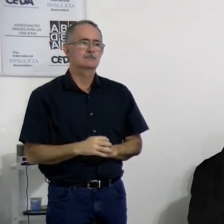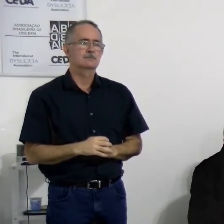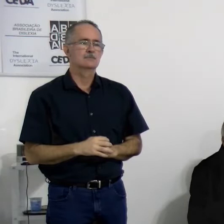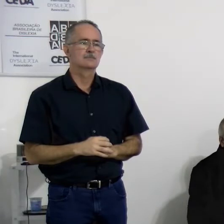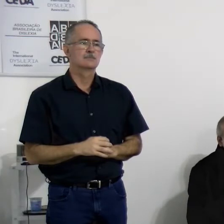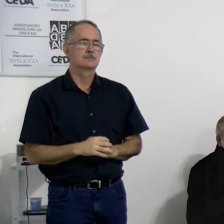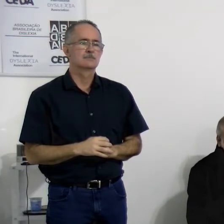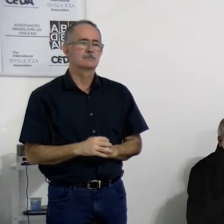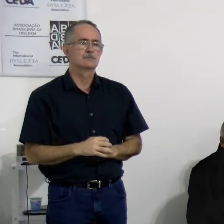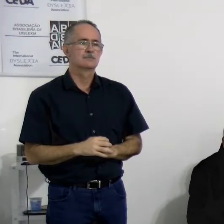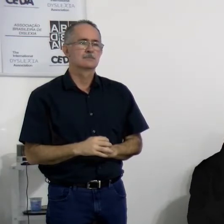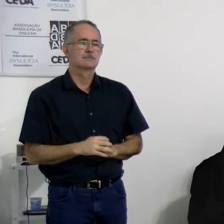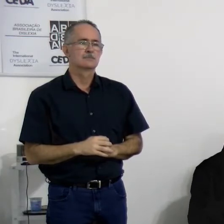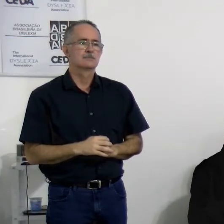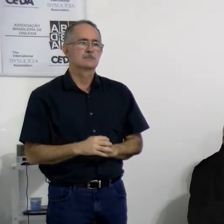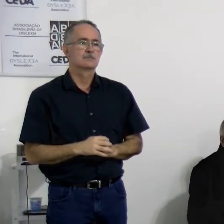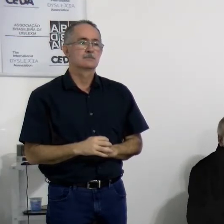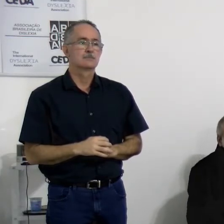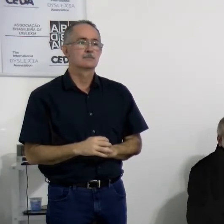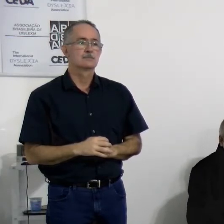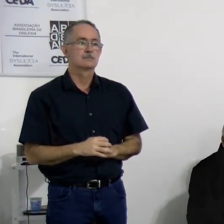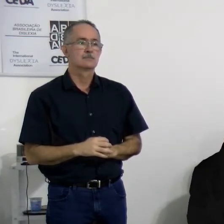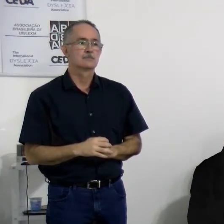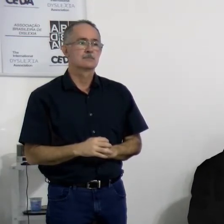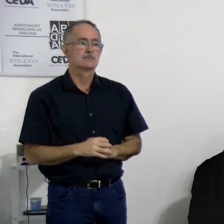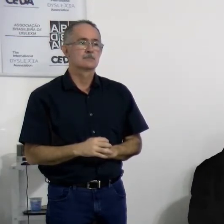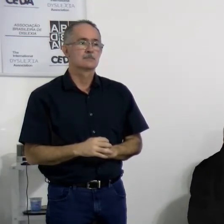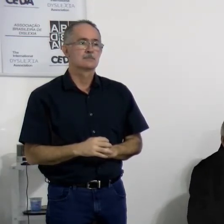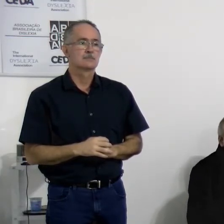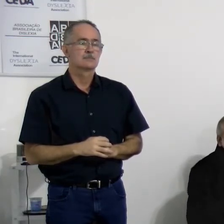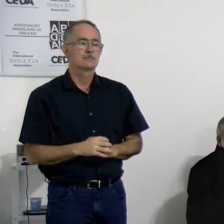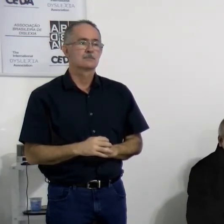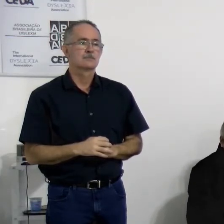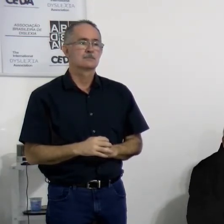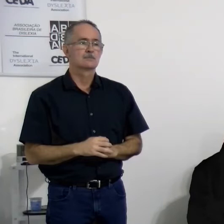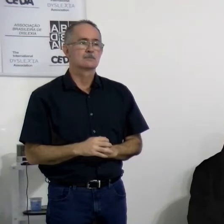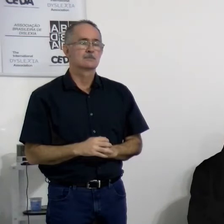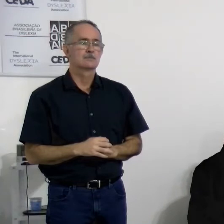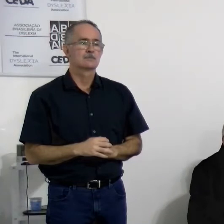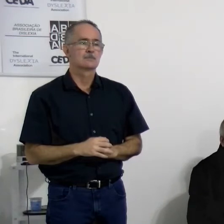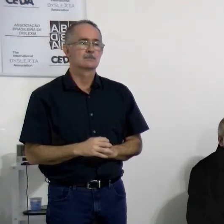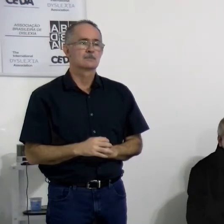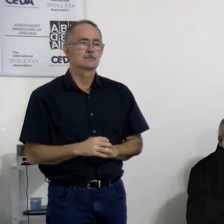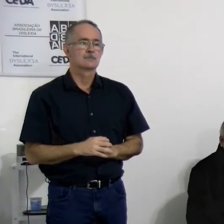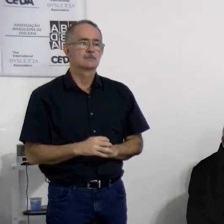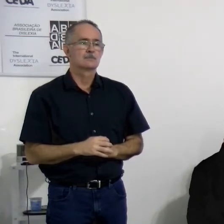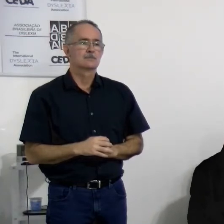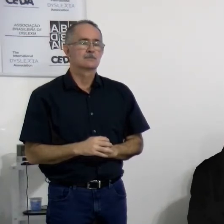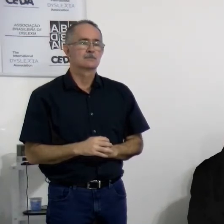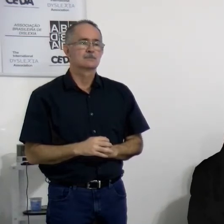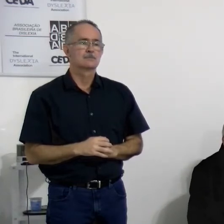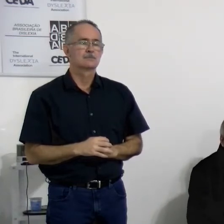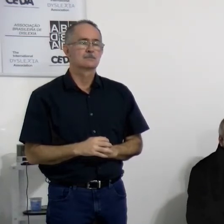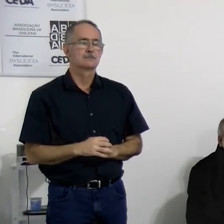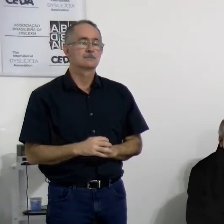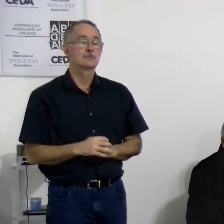with Noam Chomsky's wife, Carol Chomsky, who was a phenomenal researcher in her own